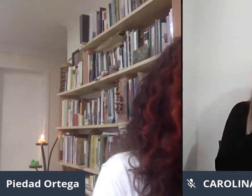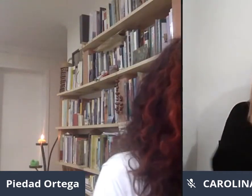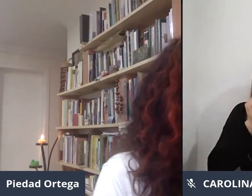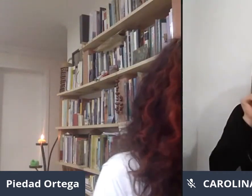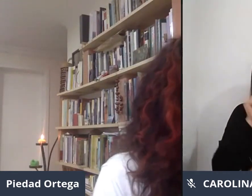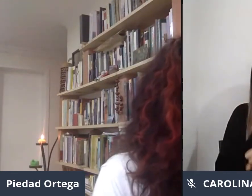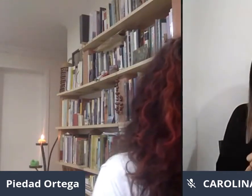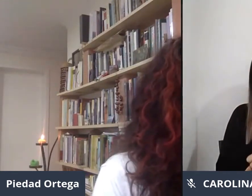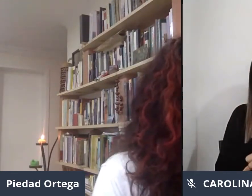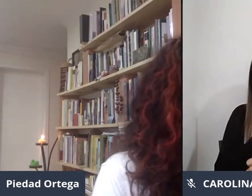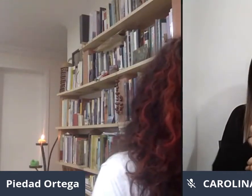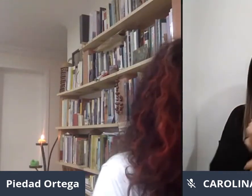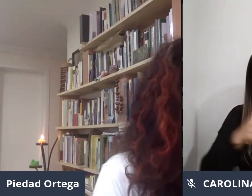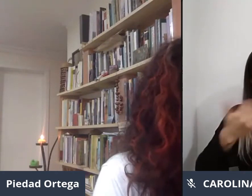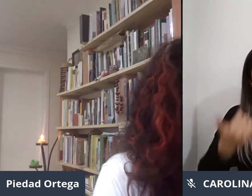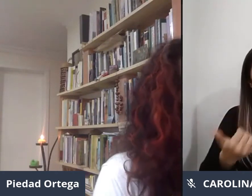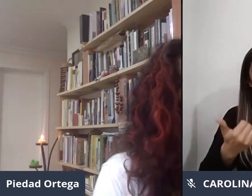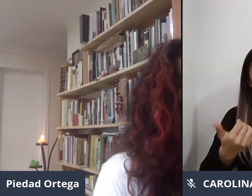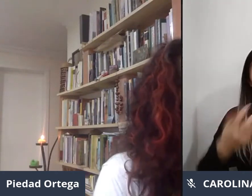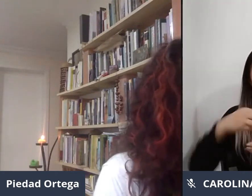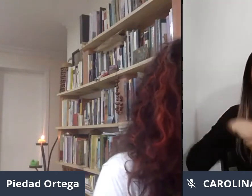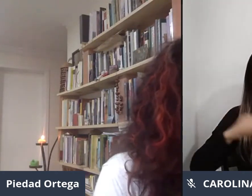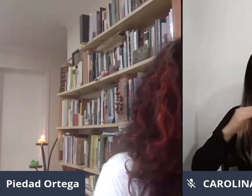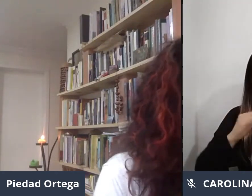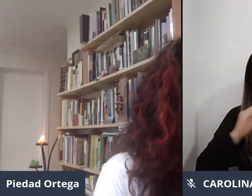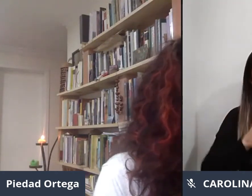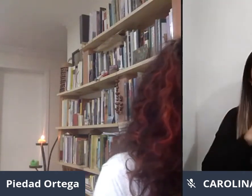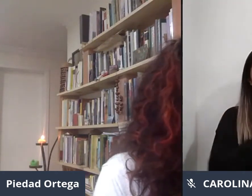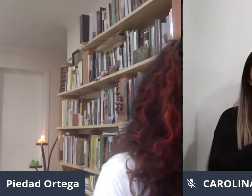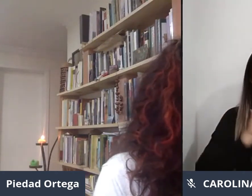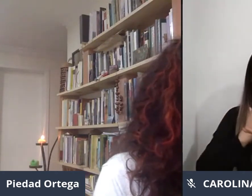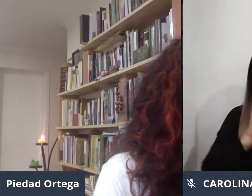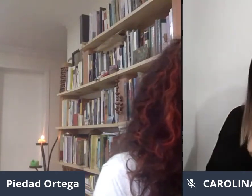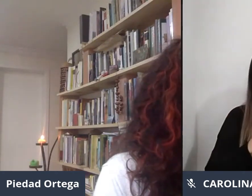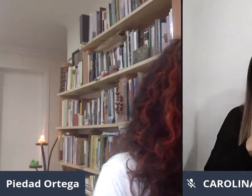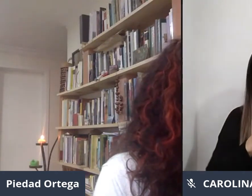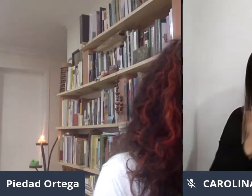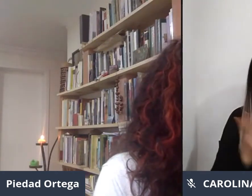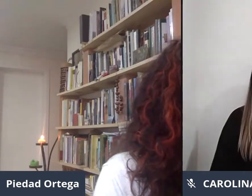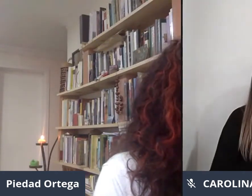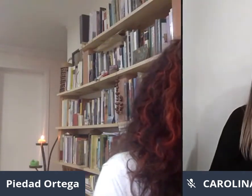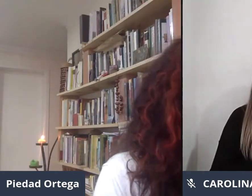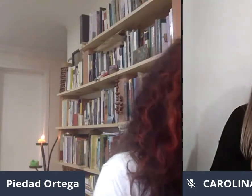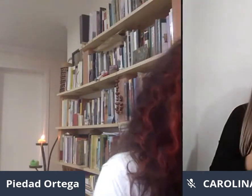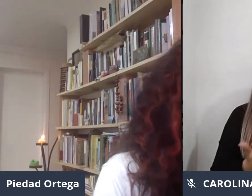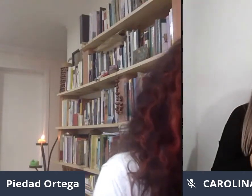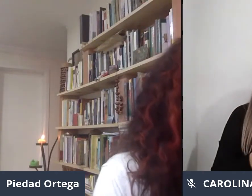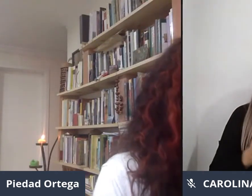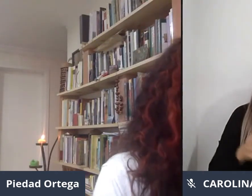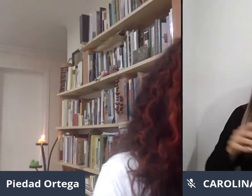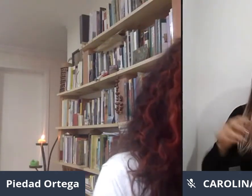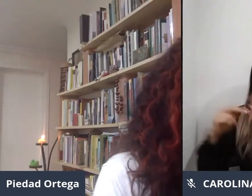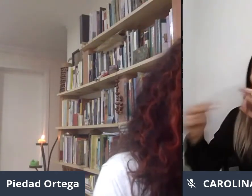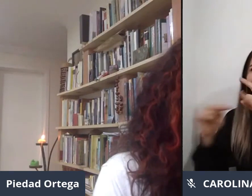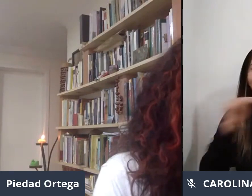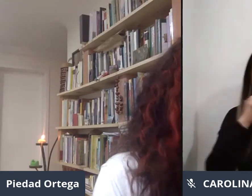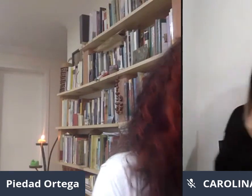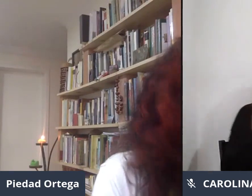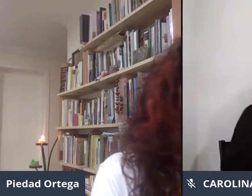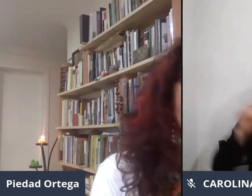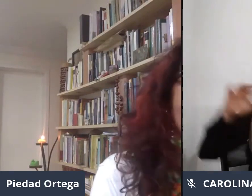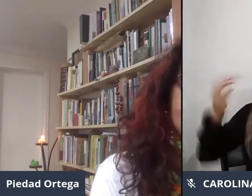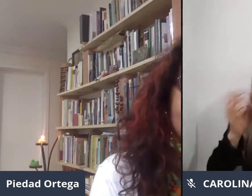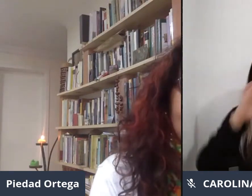tiempos de asepsia requiere albergar mundos éticamente compartidos desde políticas de